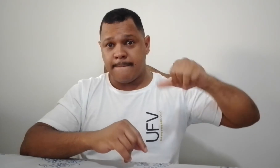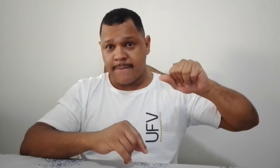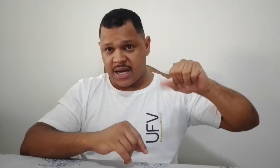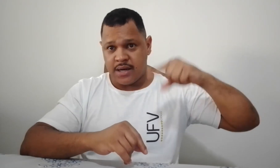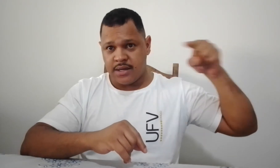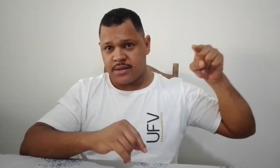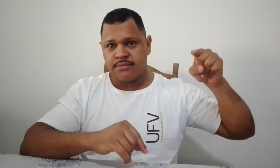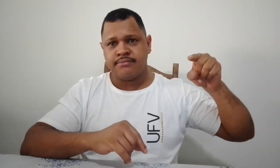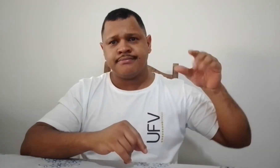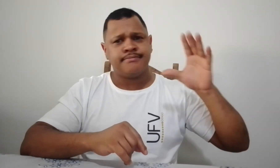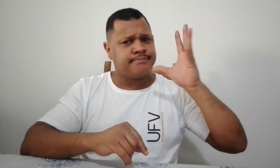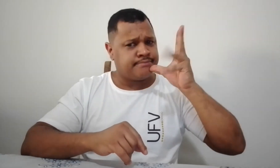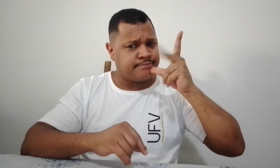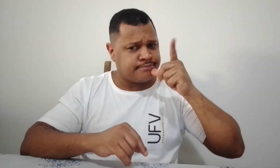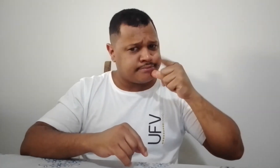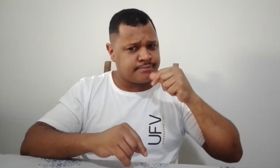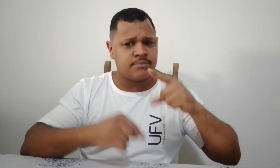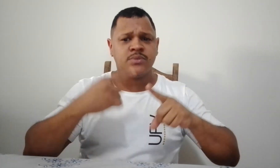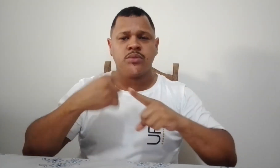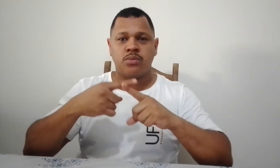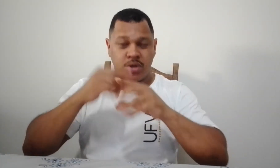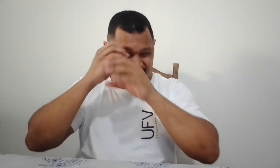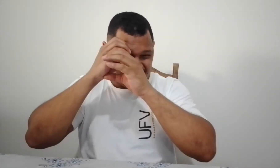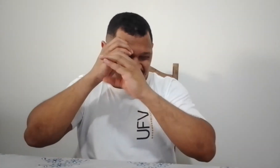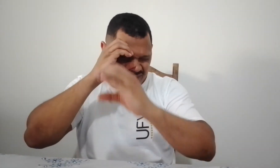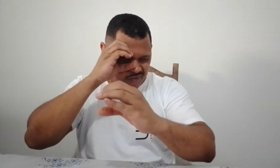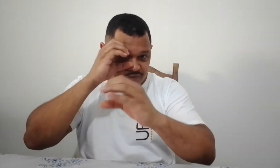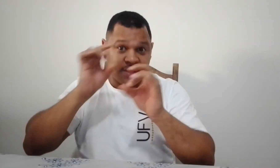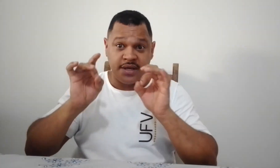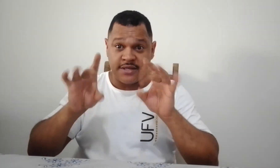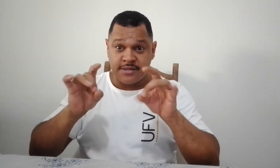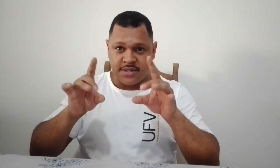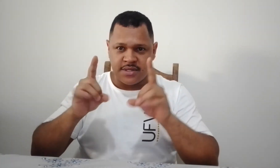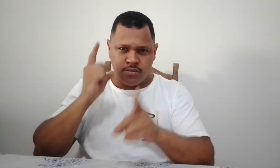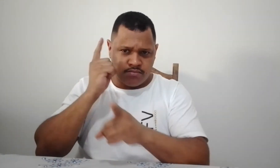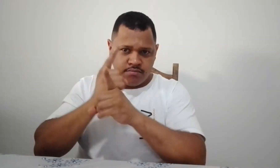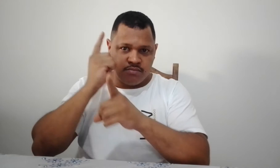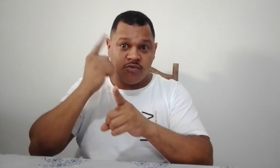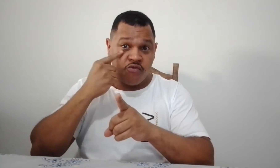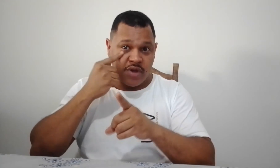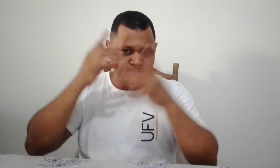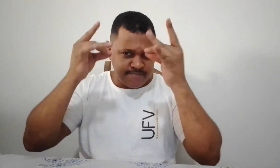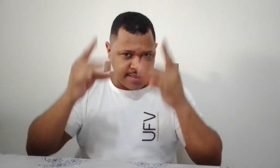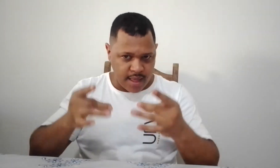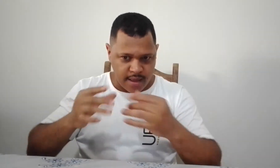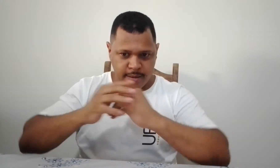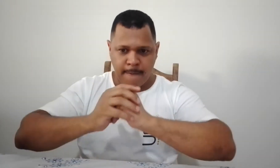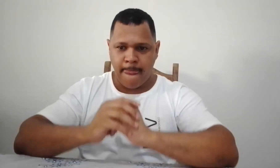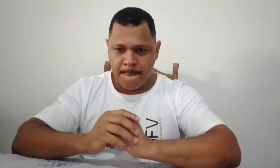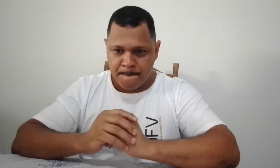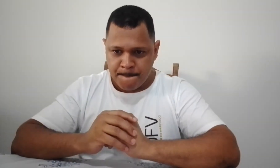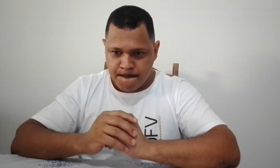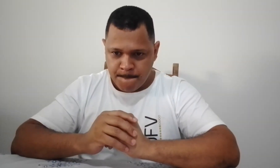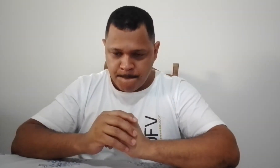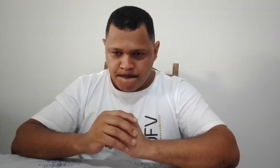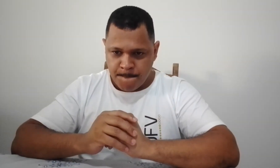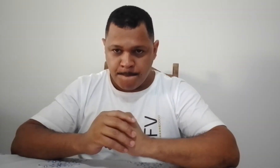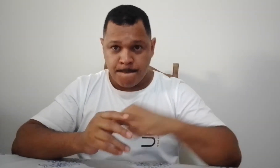que está acontecendo graças à nossa câmera especial e para fazer um pouco de teoria. Esta flecha representa a direção